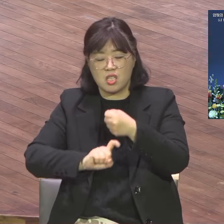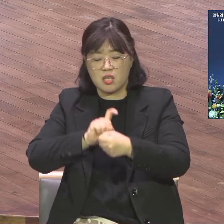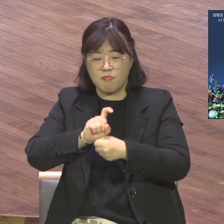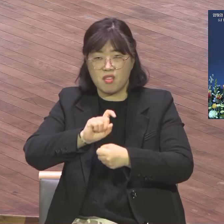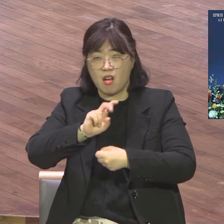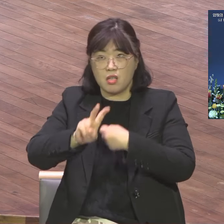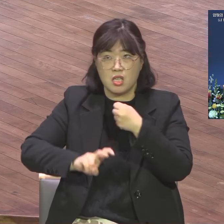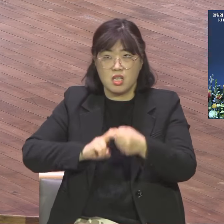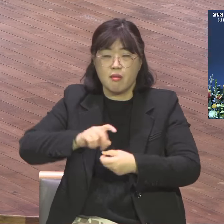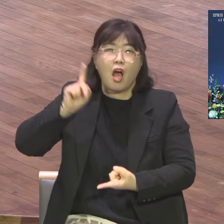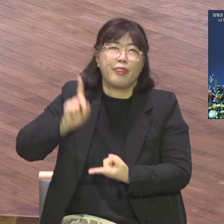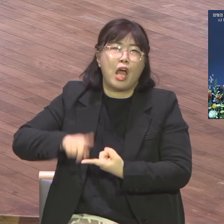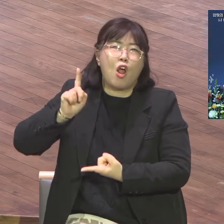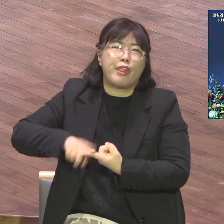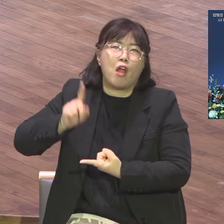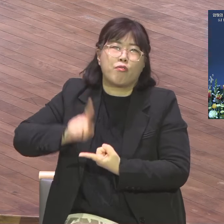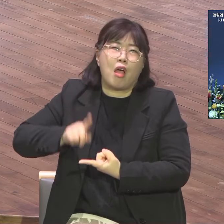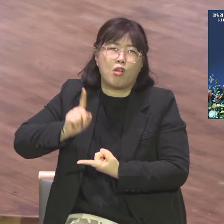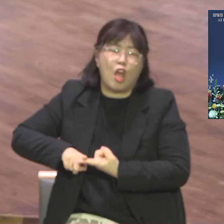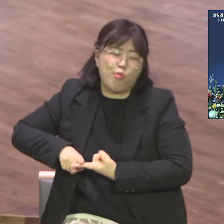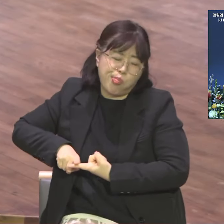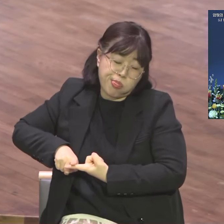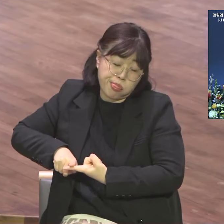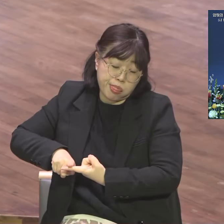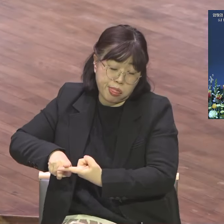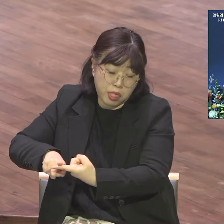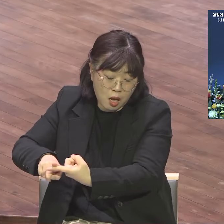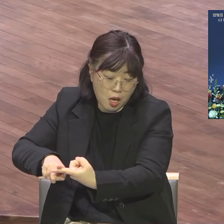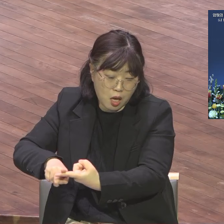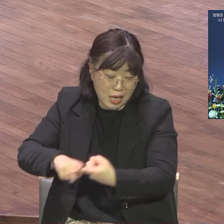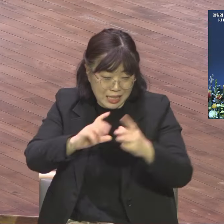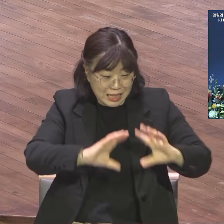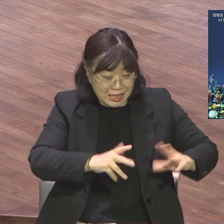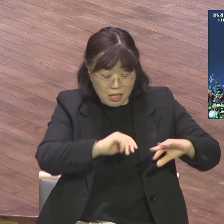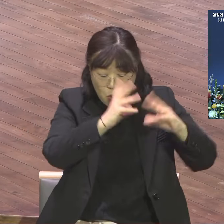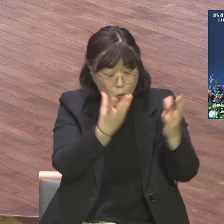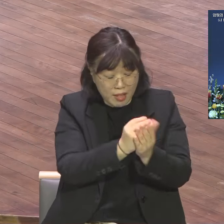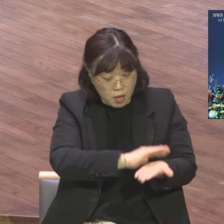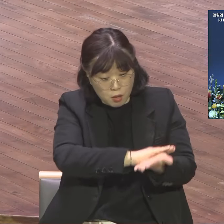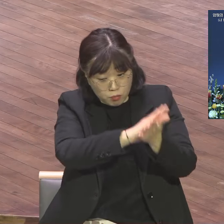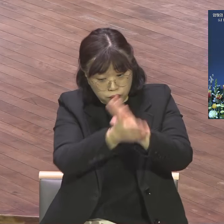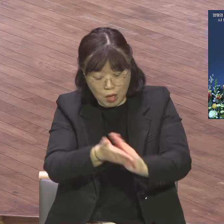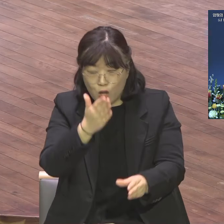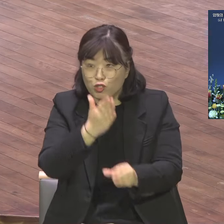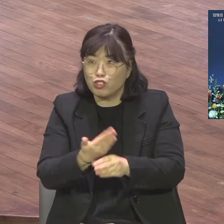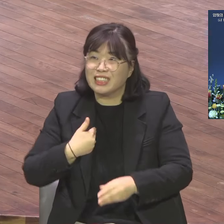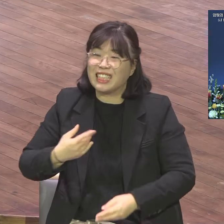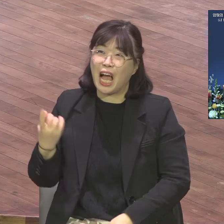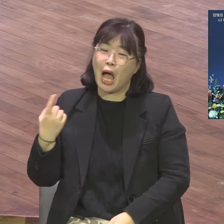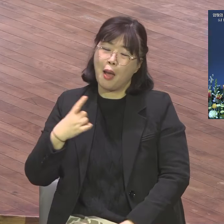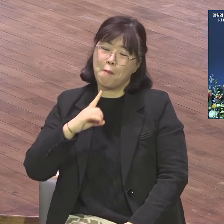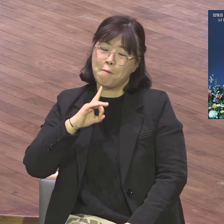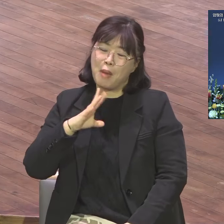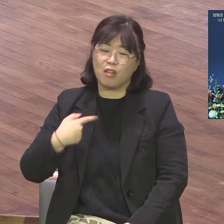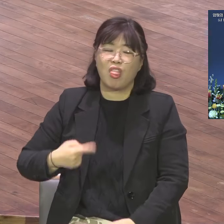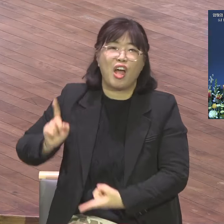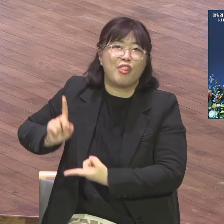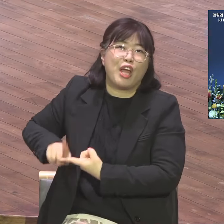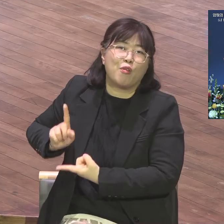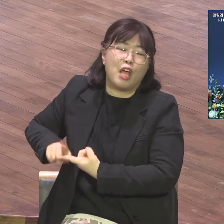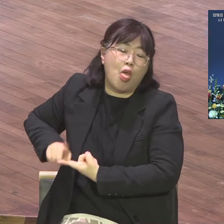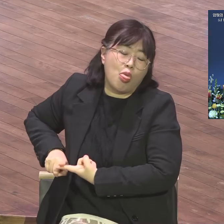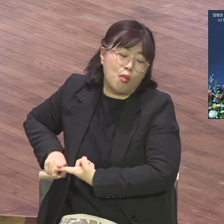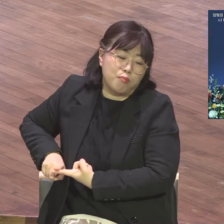있는데 바뀌어져야지. 모든 직장 생활도 마찬가지, 각기 생업도 마찬가지예요. 모두 사업을 한다. 빨리